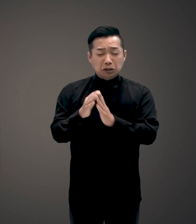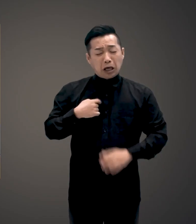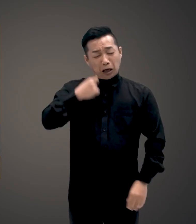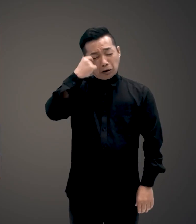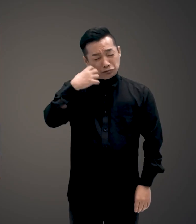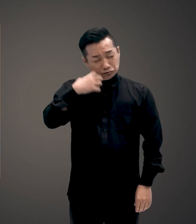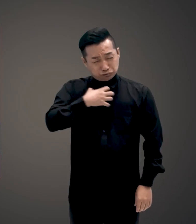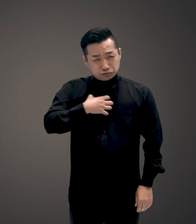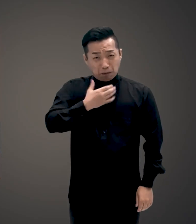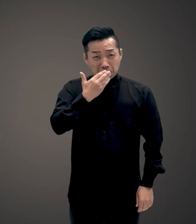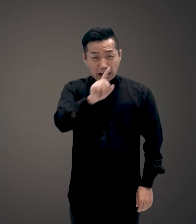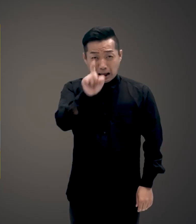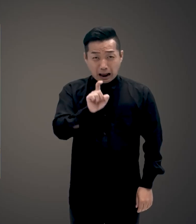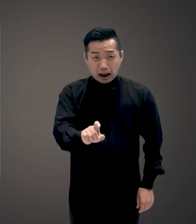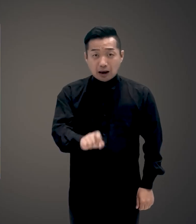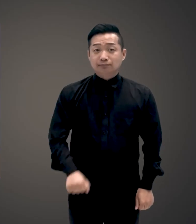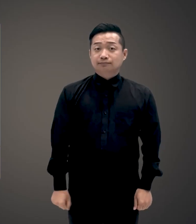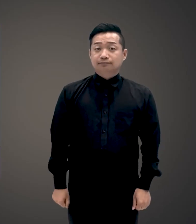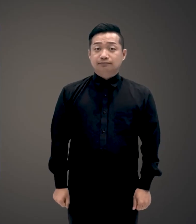되겠어?